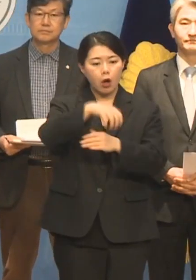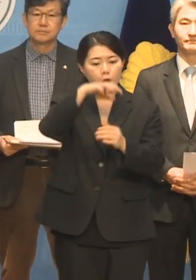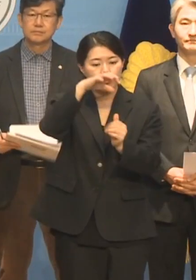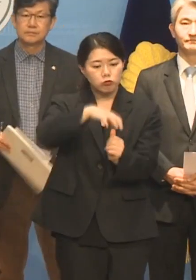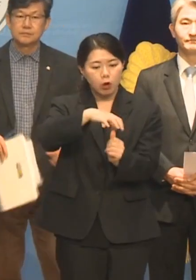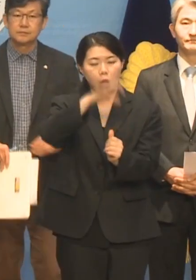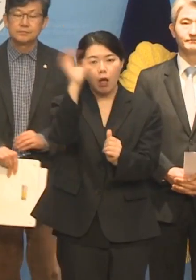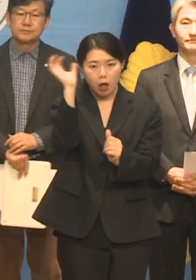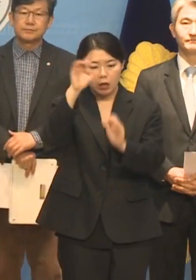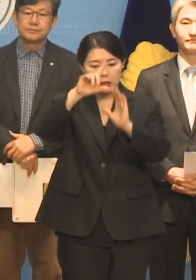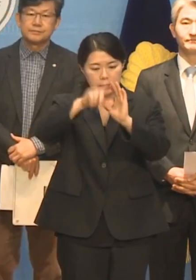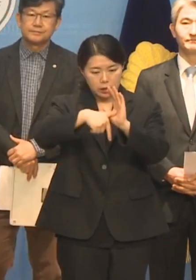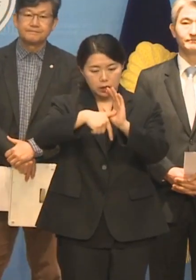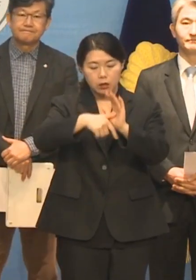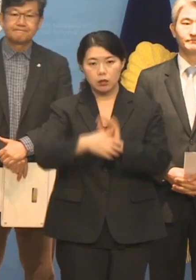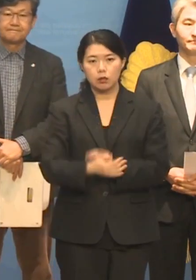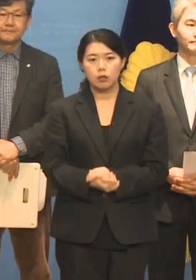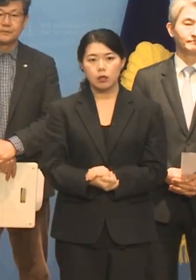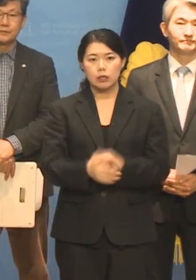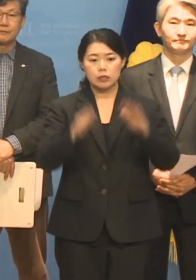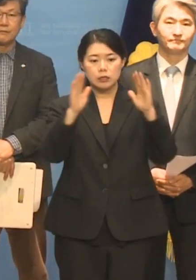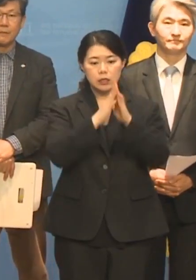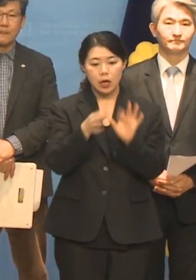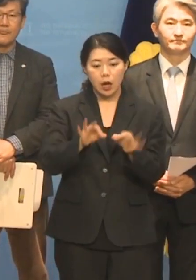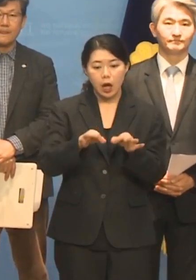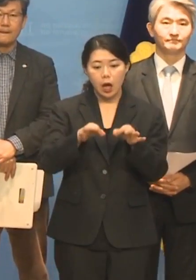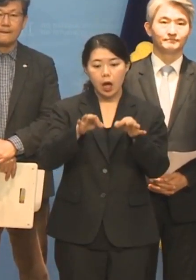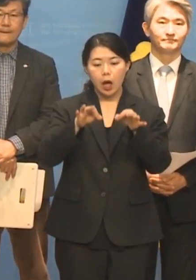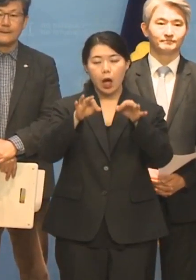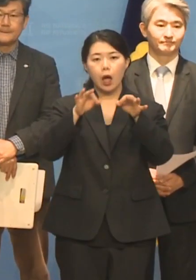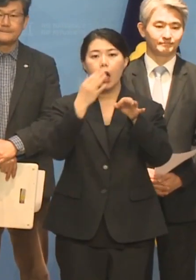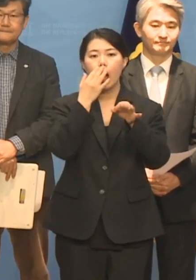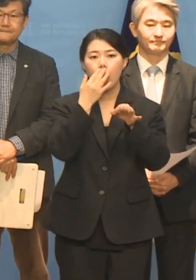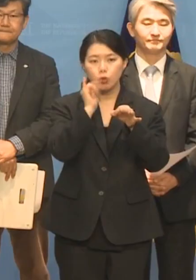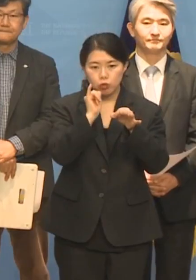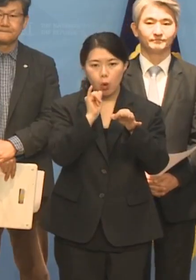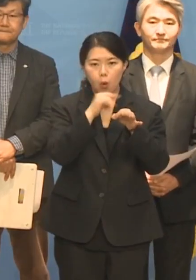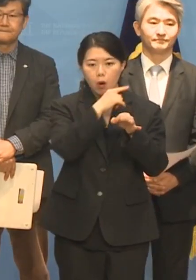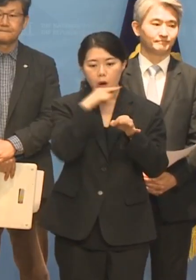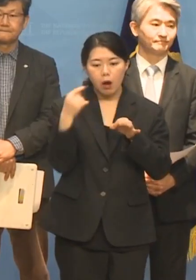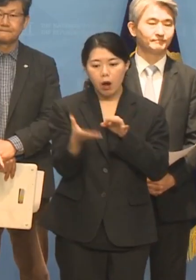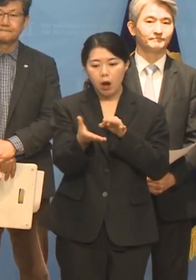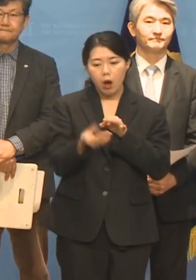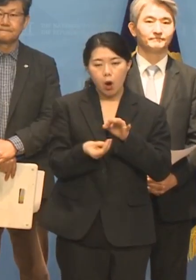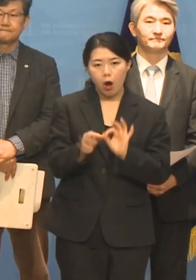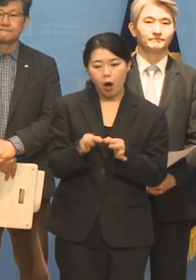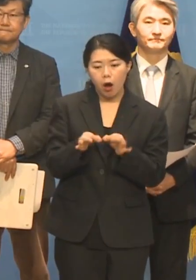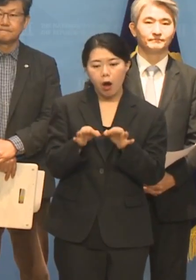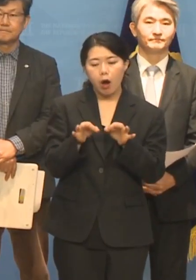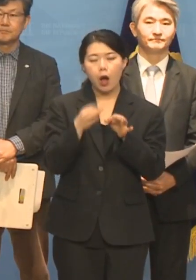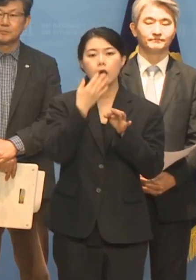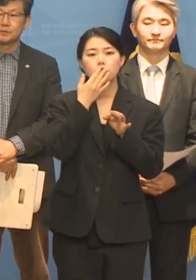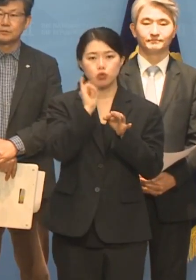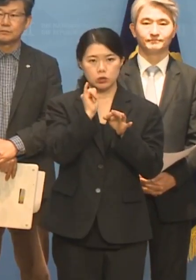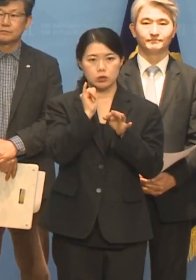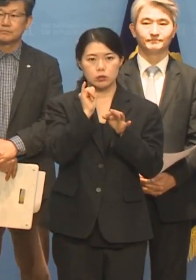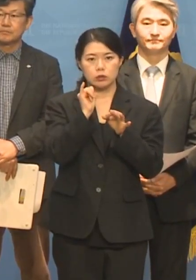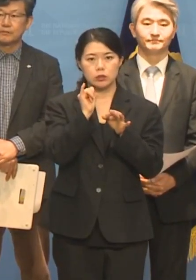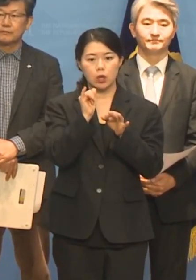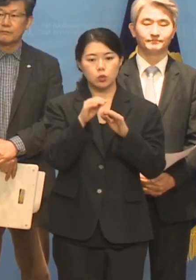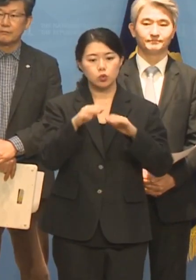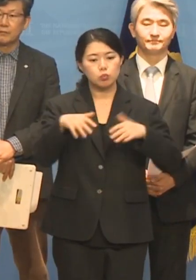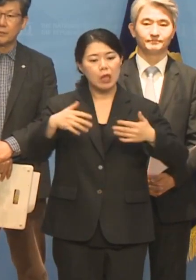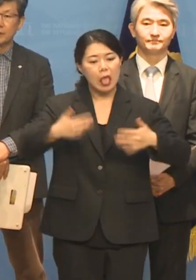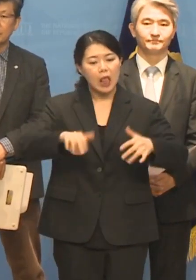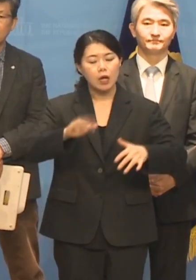해제할 당시에 이미 집값 상승할 수 있는 대출의 상승을 유발시킬 수 있는 대출의 문턱이 상당히